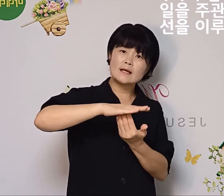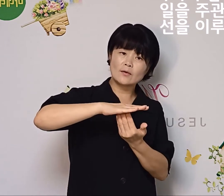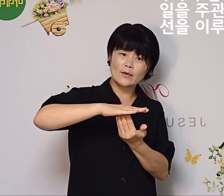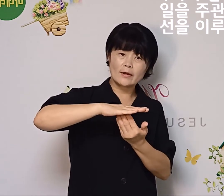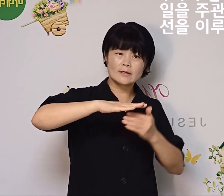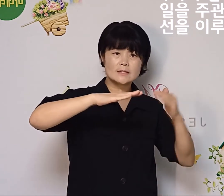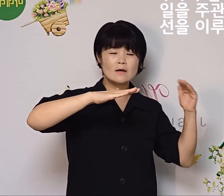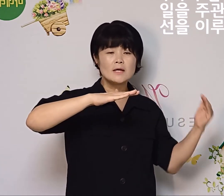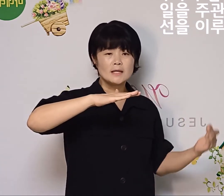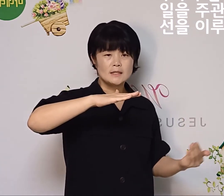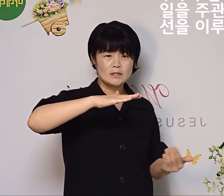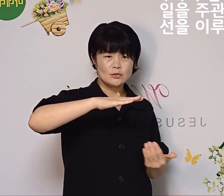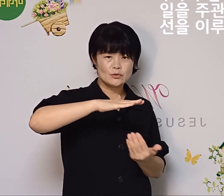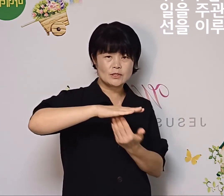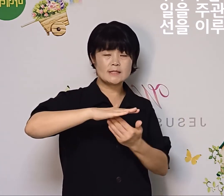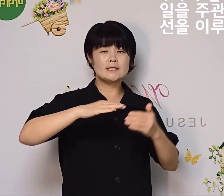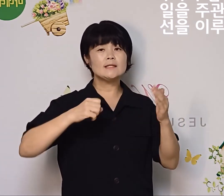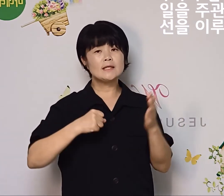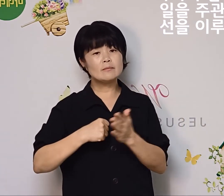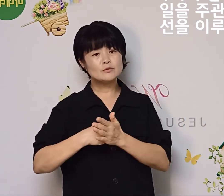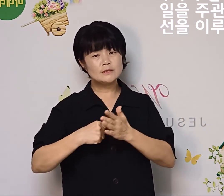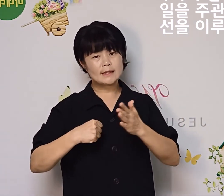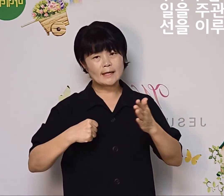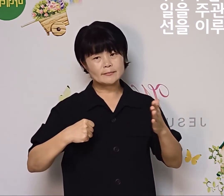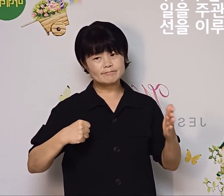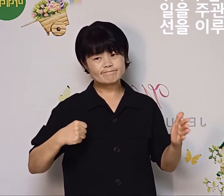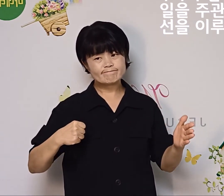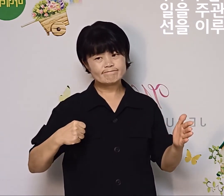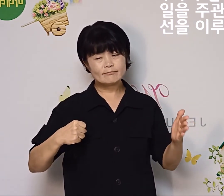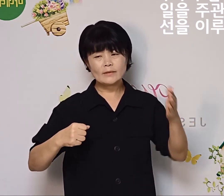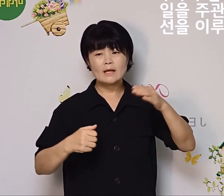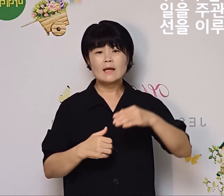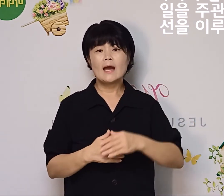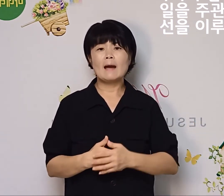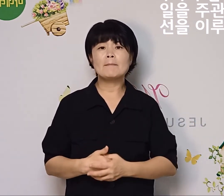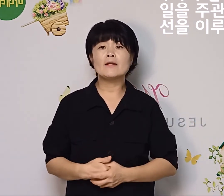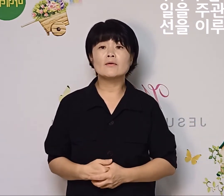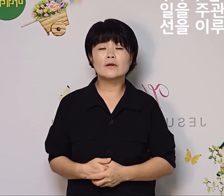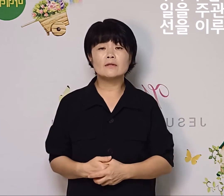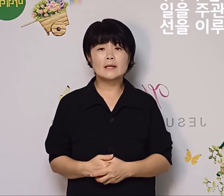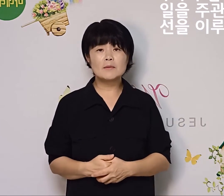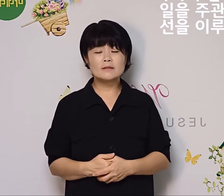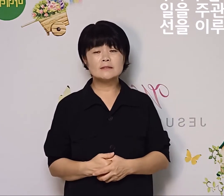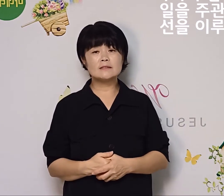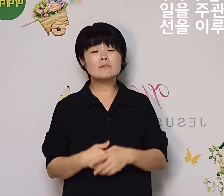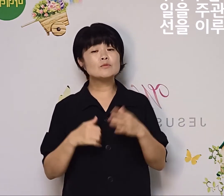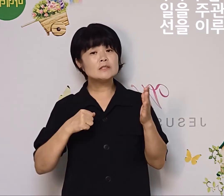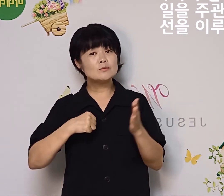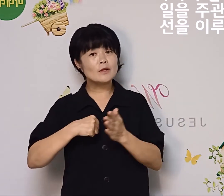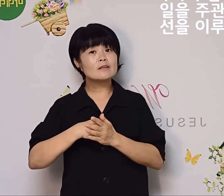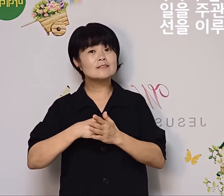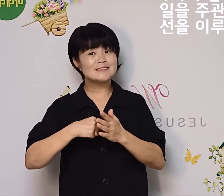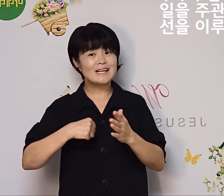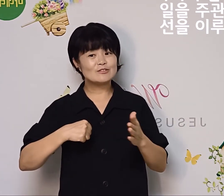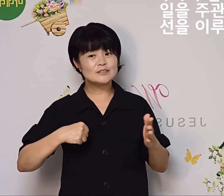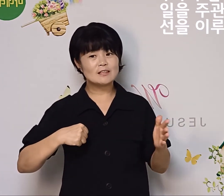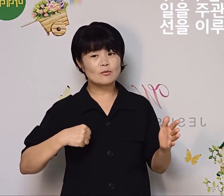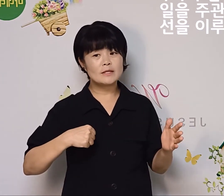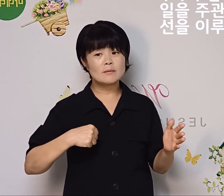거예요. 그래서 이루시기 때문이다. 앞에 연결되면은 때문이를 왜 넣는지 알고 있어요. 왜냐면